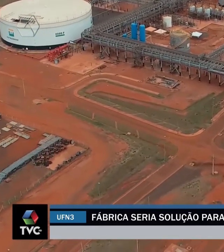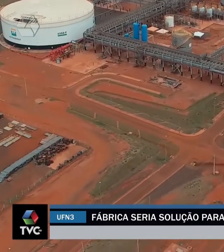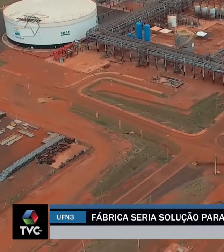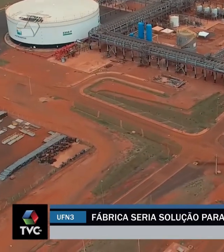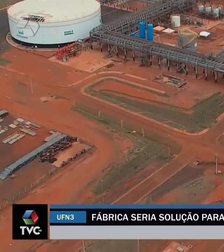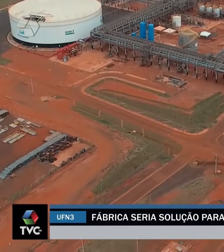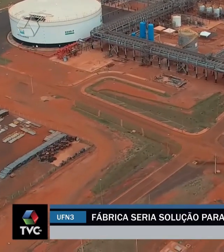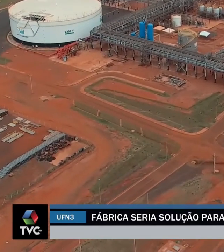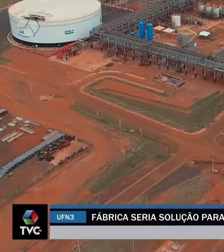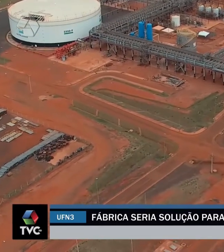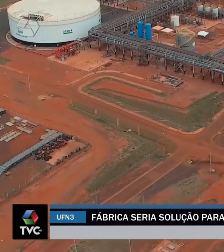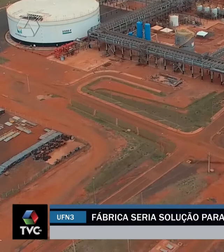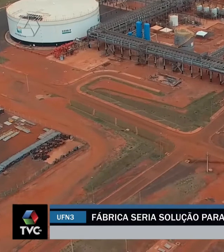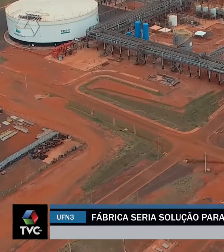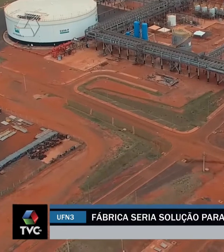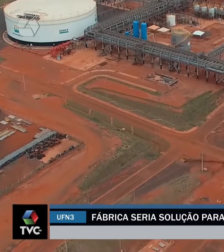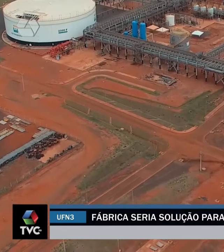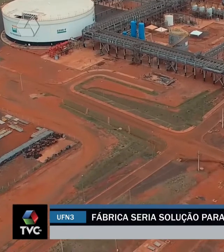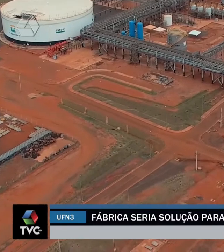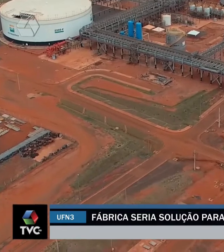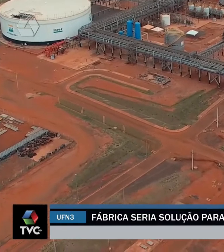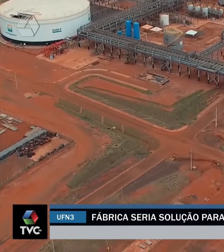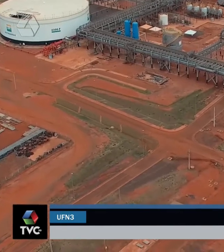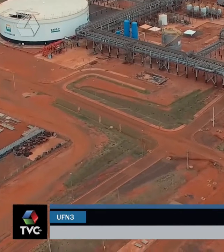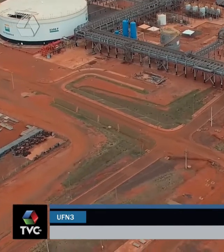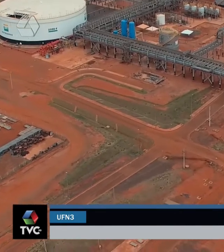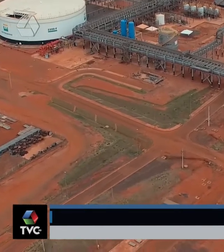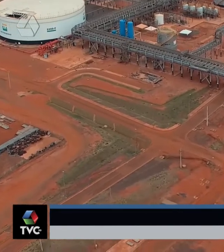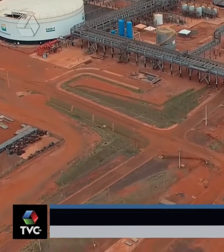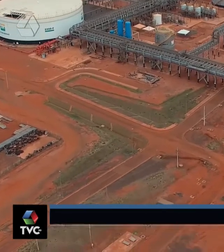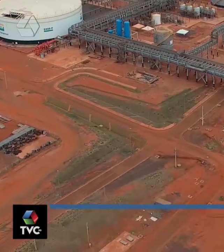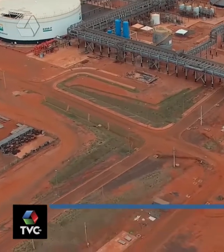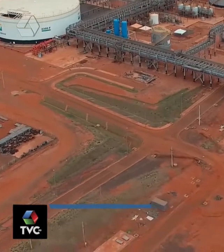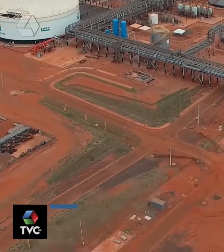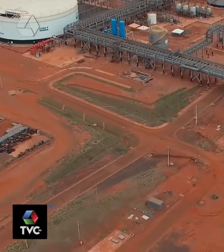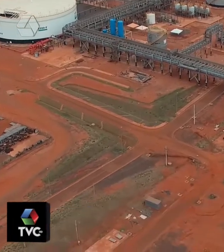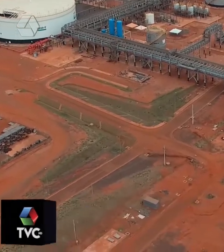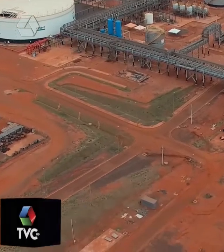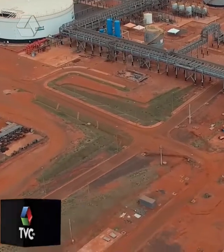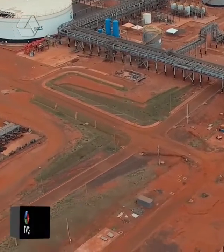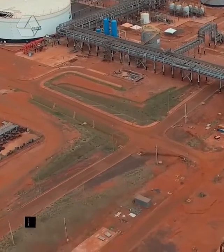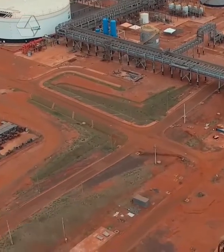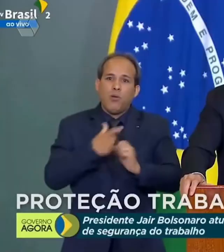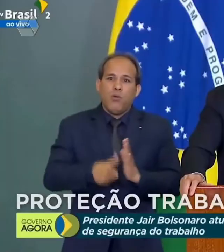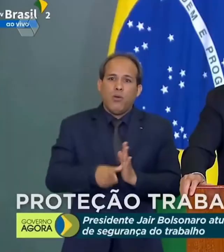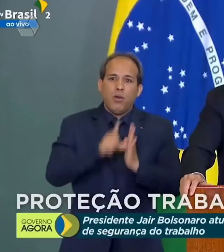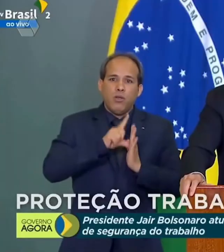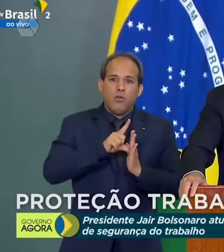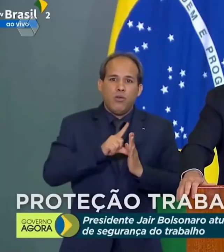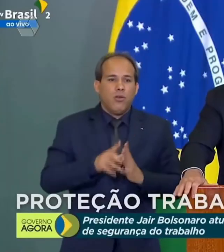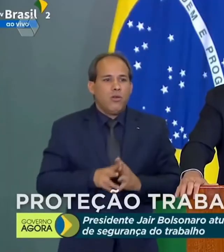2022 devido à falta de fertilizantes causada pela diminuição da fabricação chinesa.